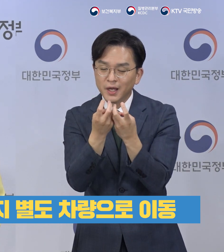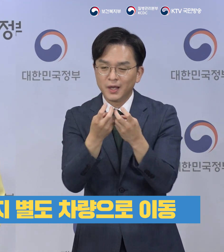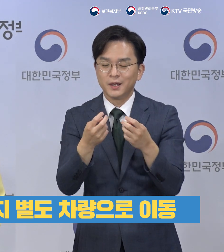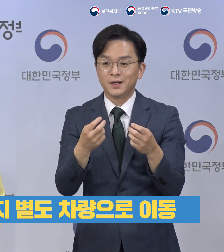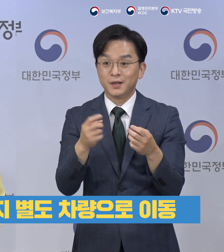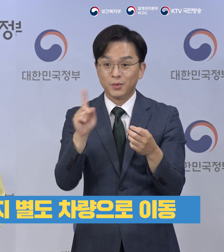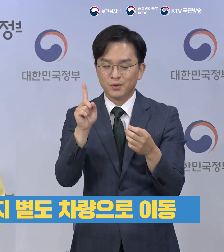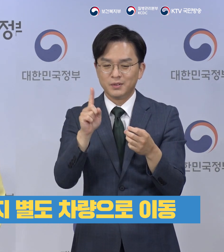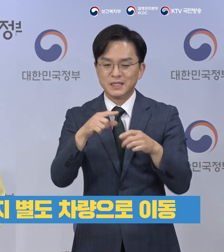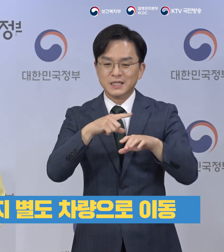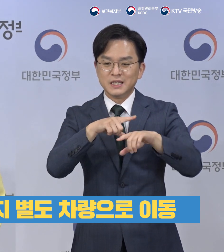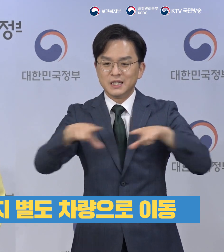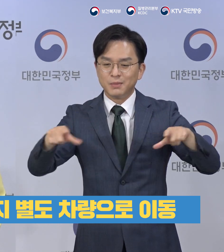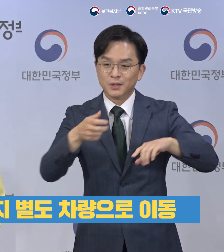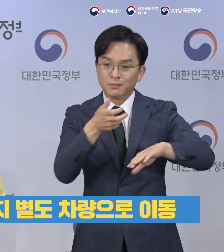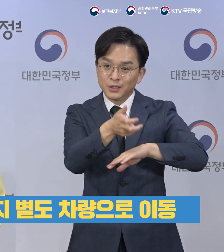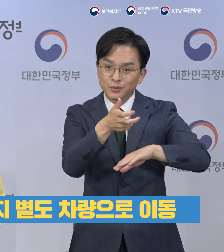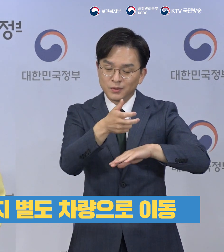때문에